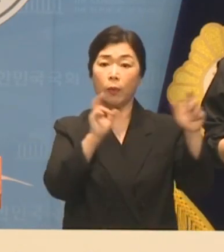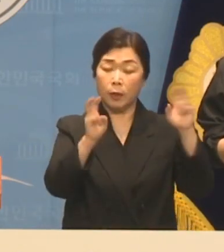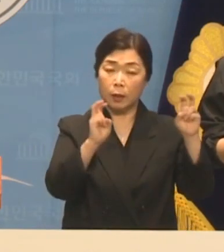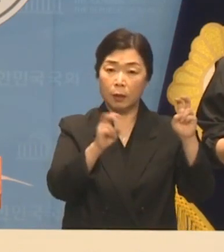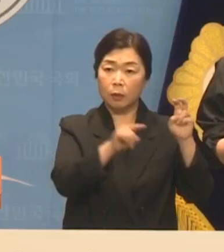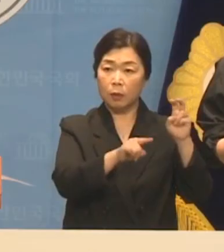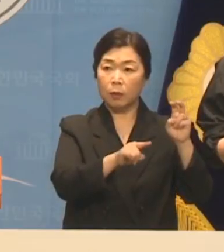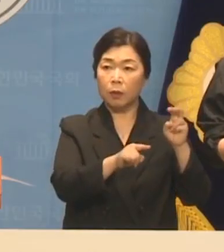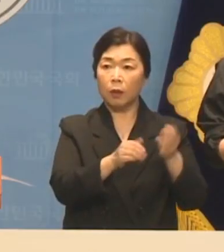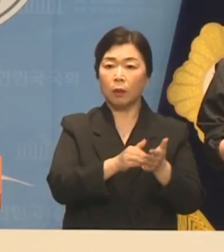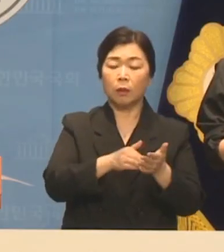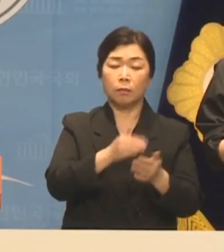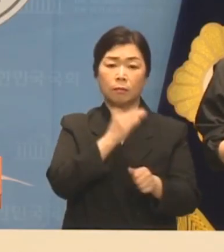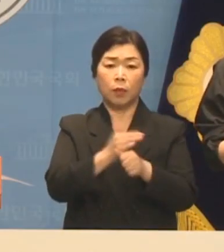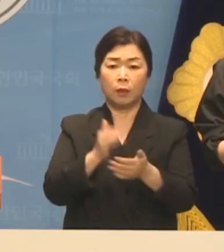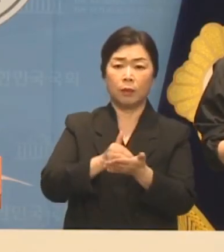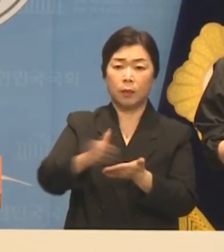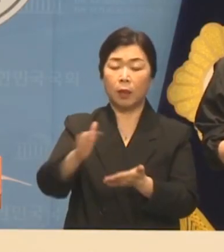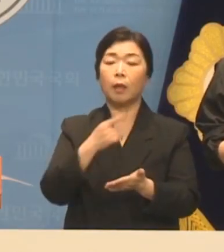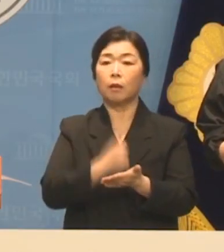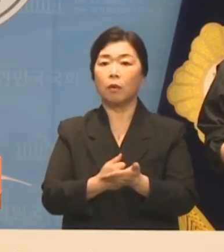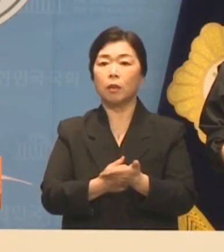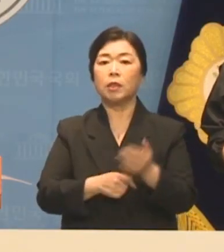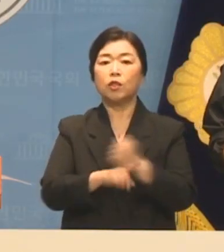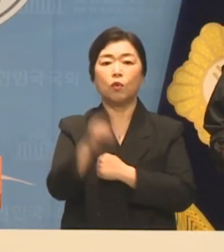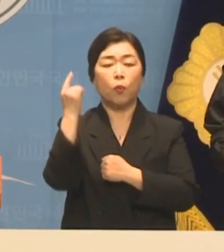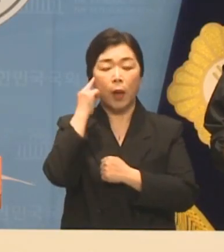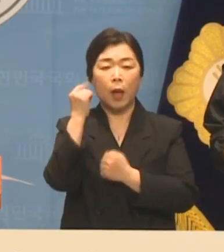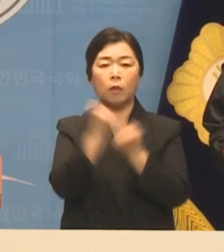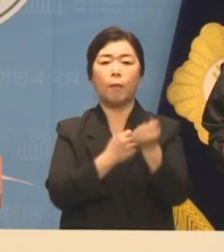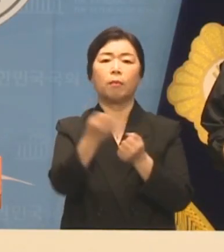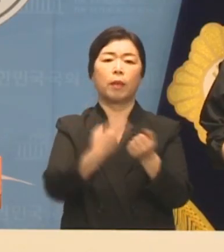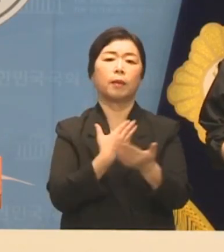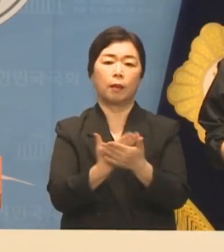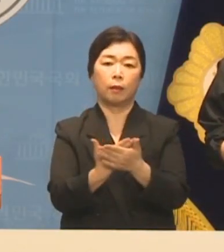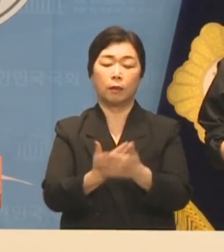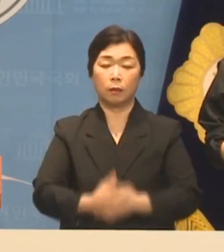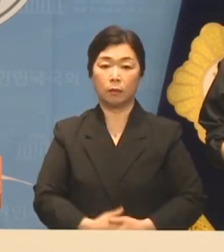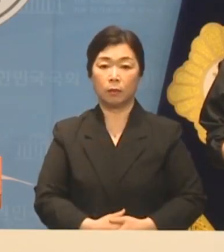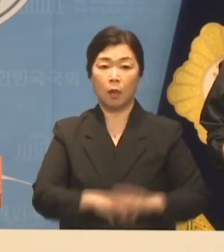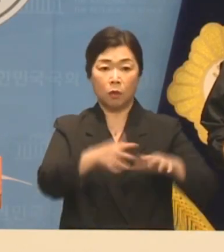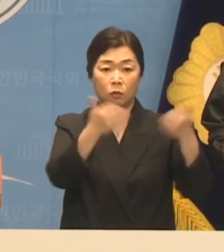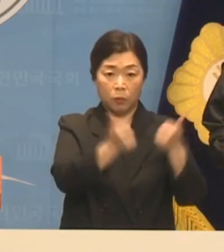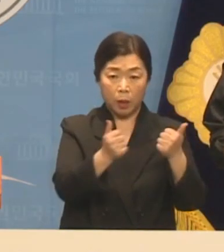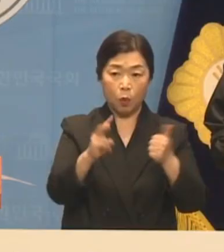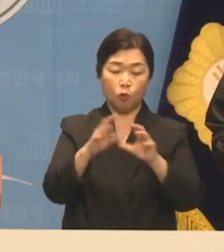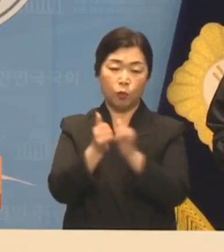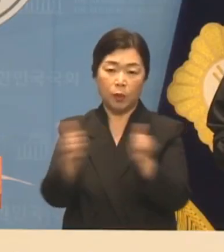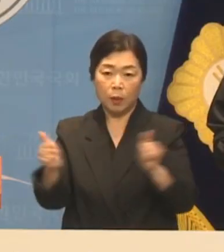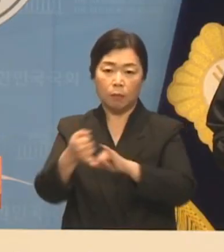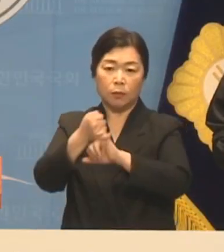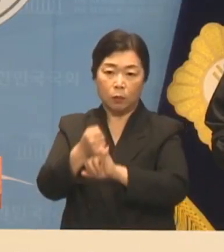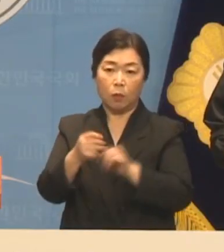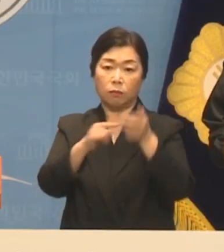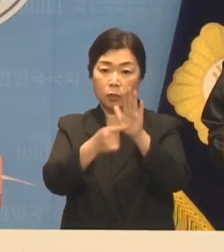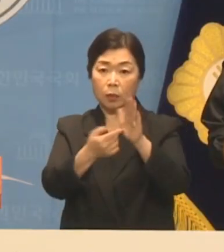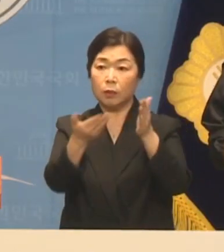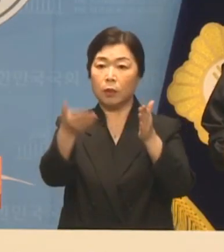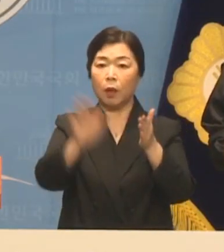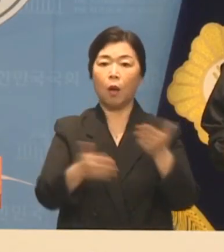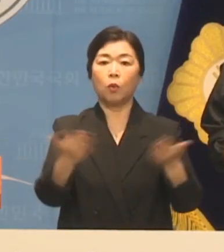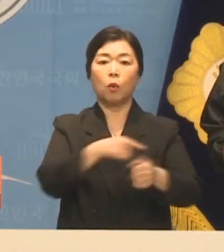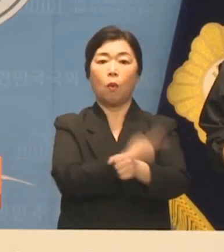클렌징 사유에 대한 소명을 요구합니다. 국회와 국민을 상대로 쿠팡이 약속한 택배 노동자의 노동상권